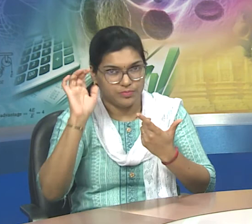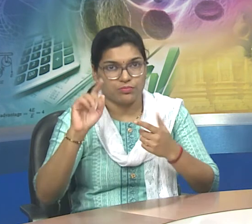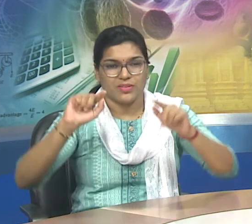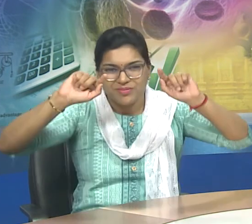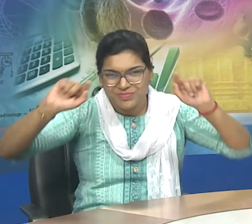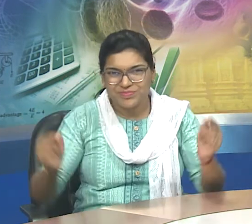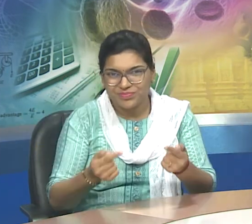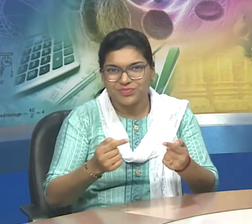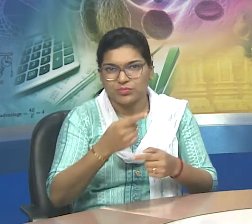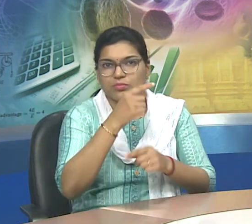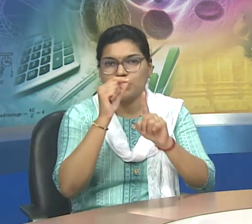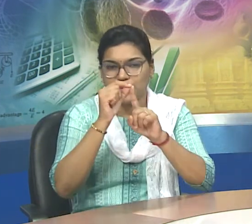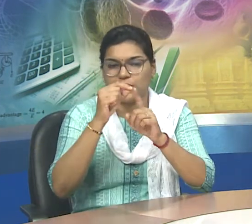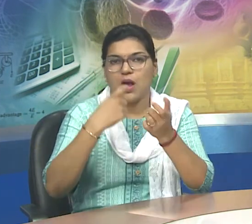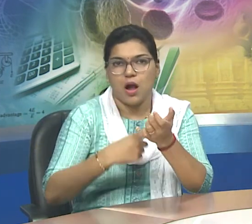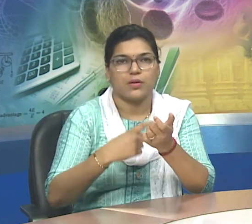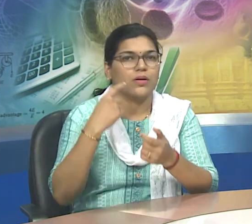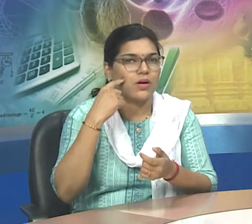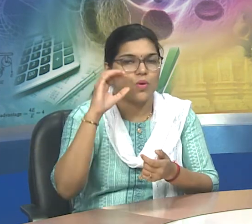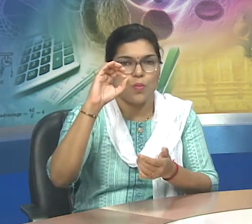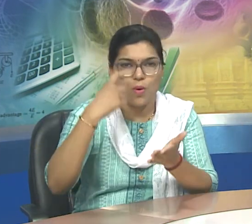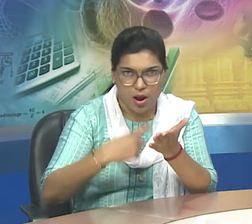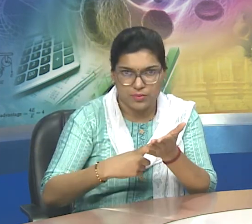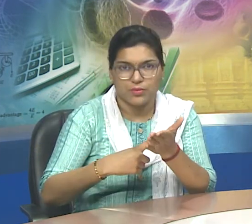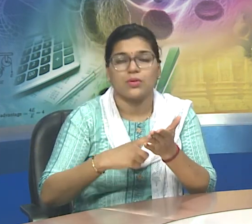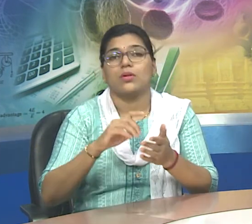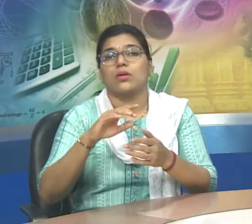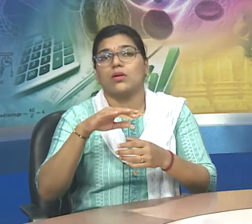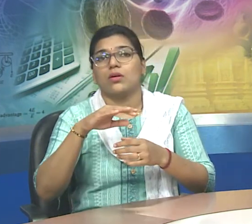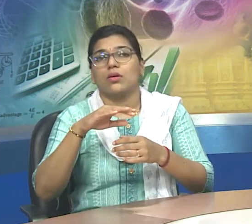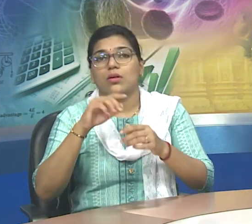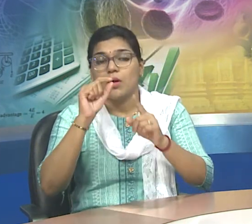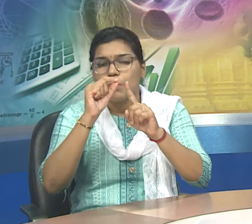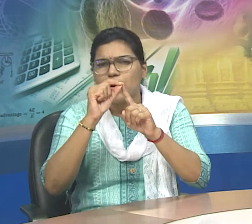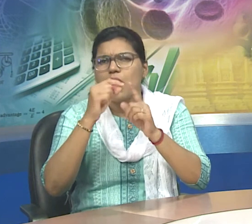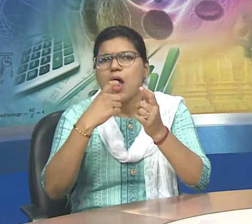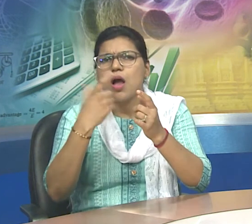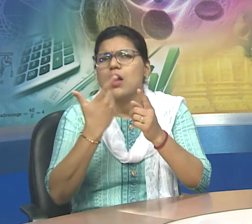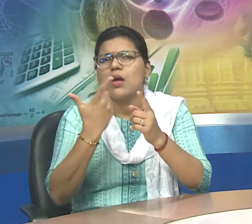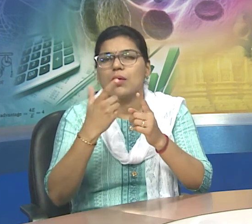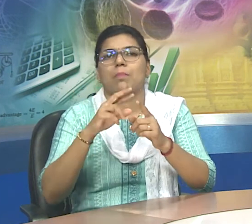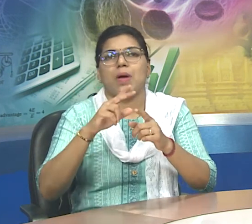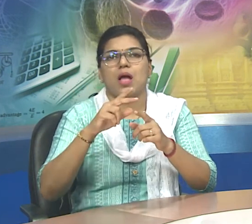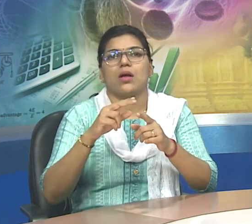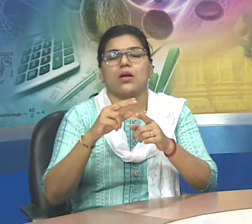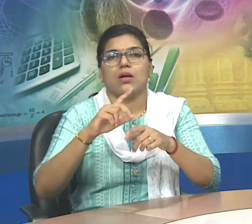फैमिली इज एन एसोसिएशन इज डैश टू द स्टेट। यहाँ पे दो ऑप्शन हैं, प्रायर और